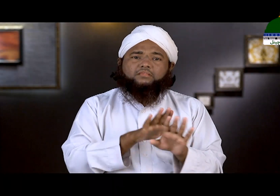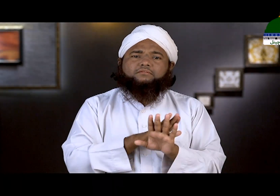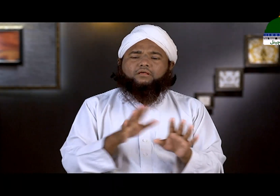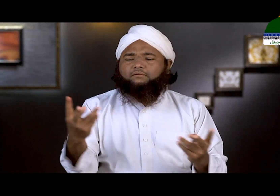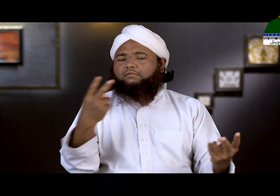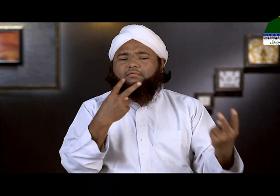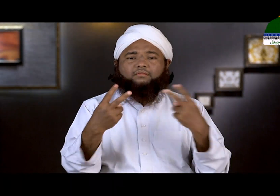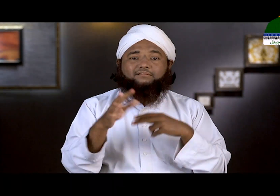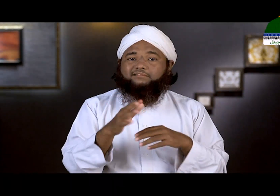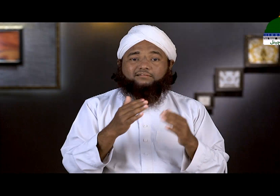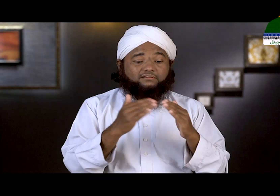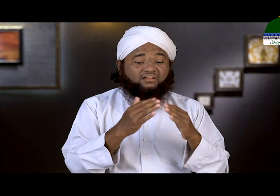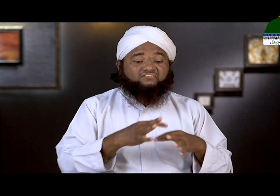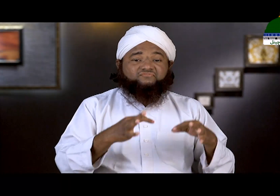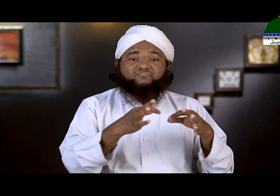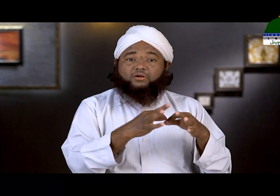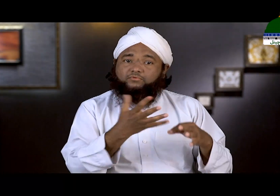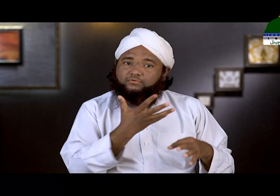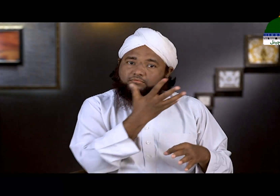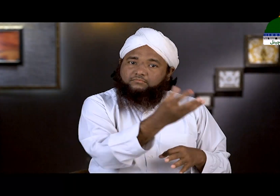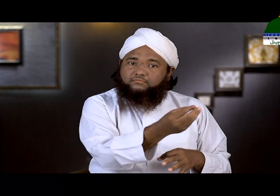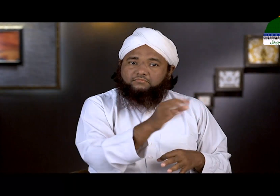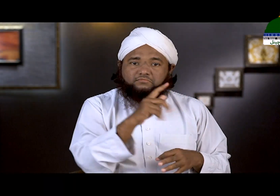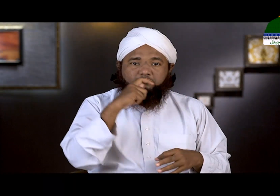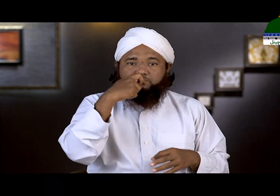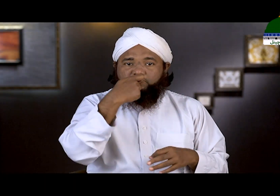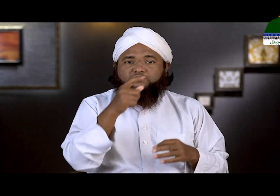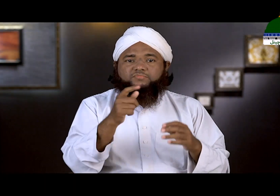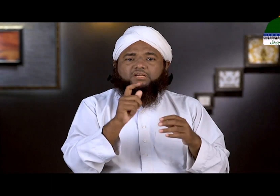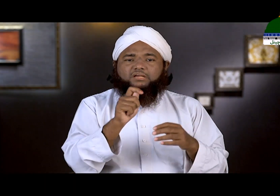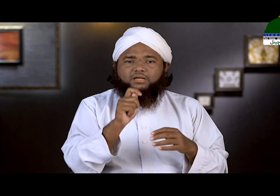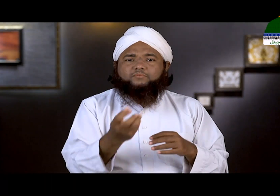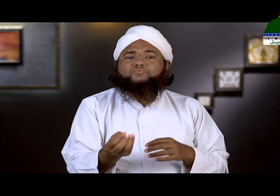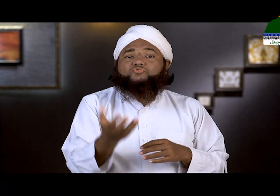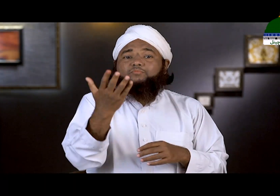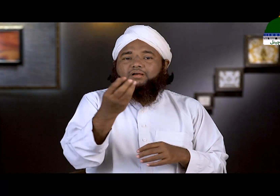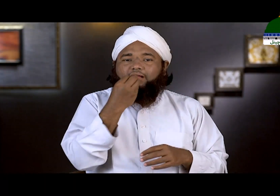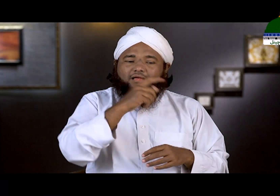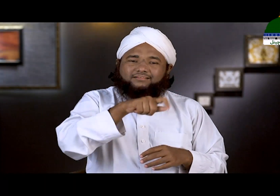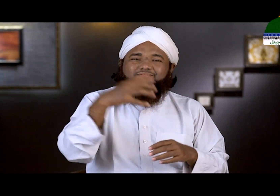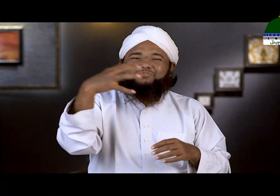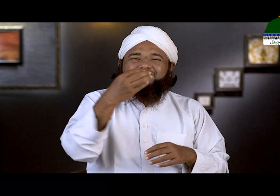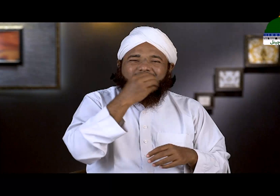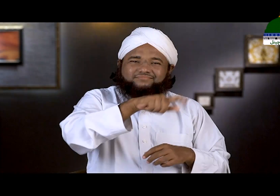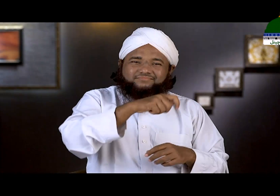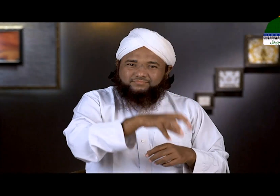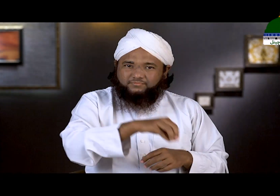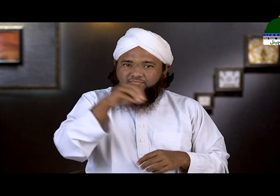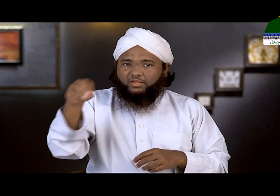یہ عالم تھا کہ اپنے گھر والوں تک کو خبر نہ ہونے دی۔ کام پر جاتے ہوئے دوپہر کا کھانا ساتھ لے لیتے